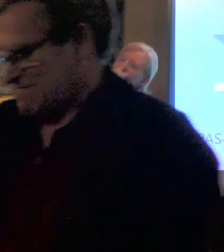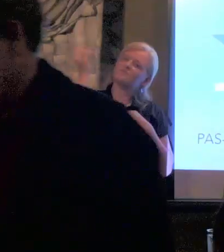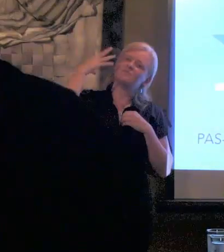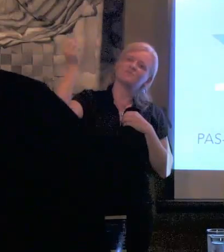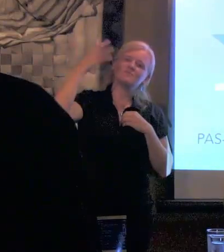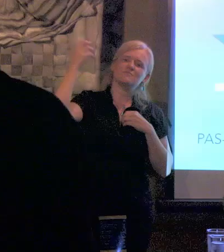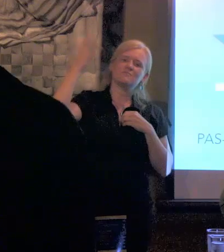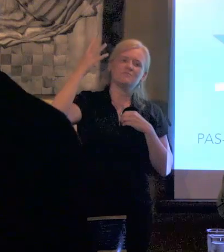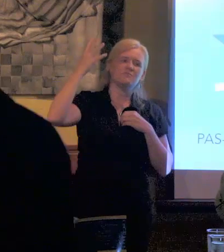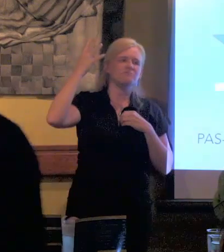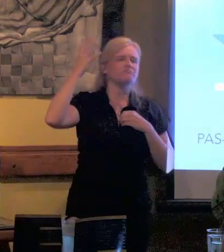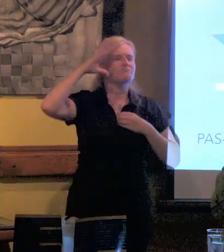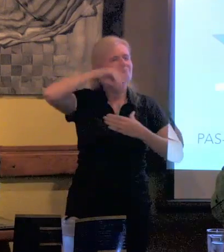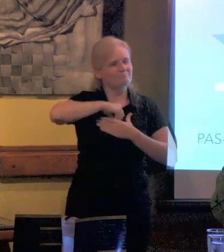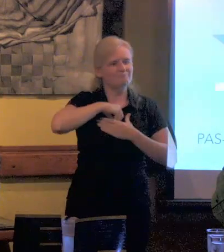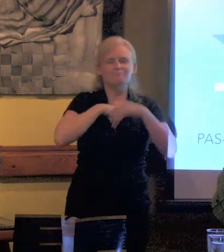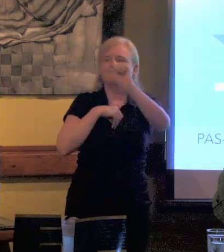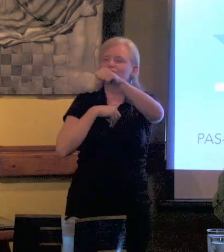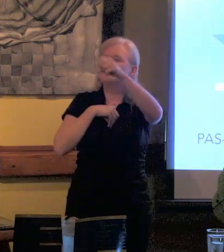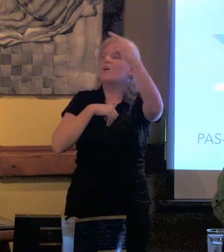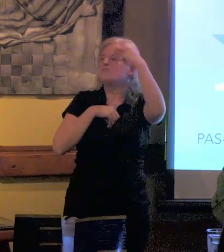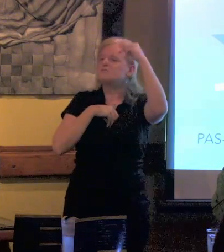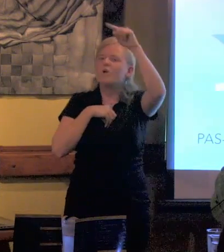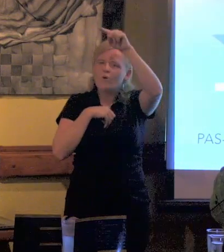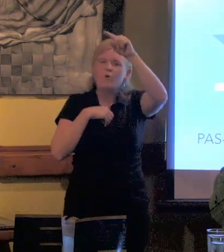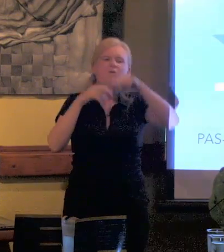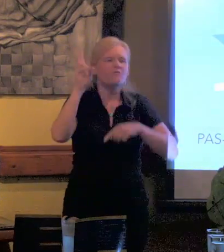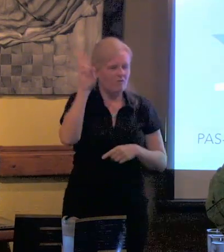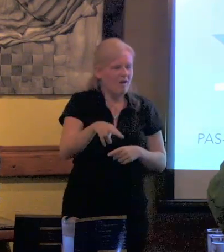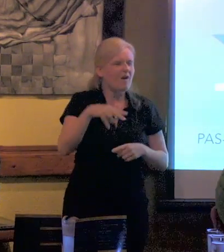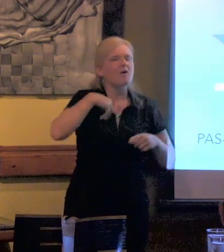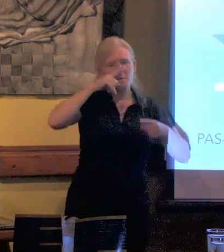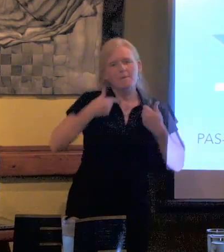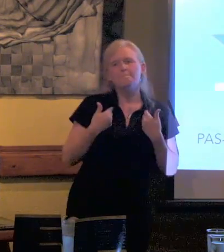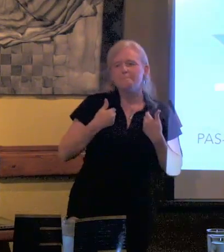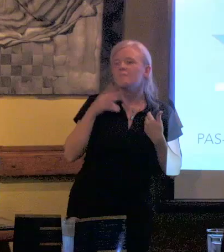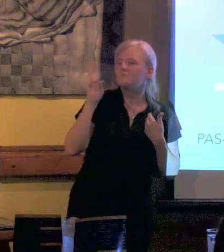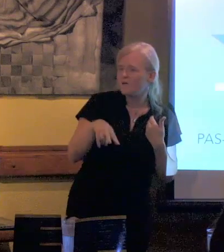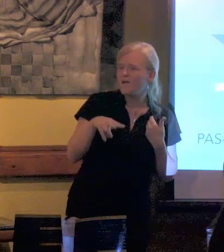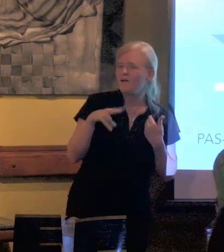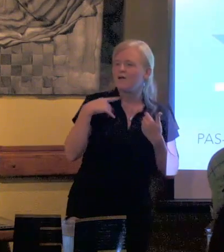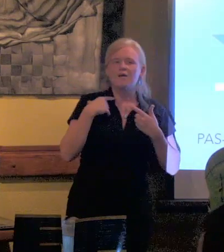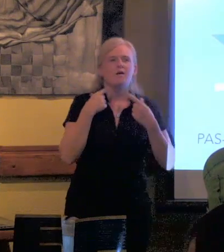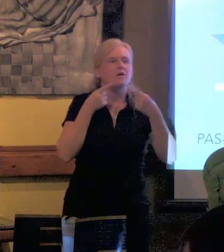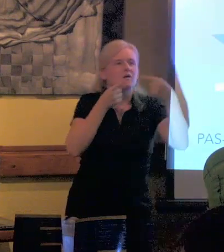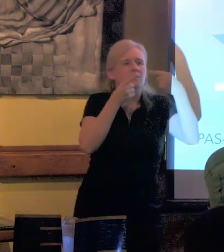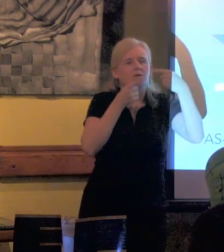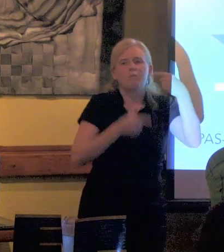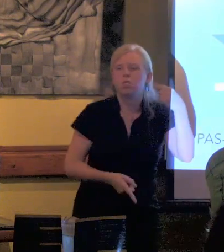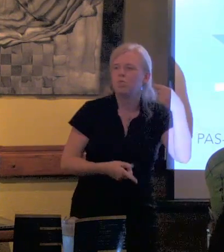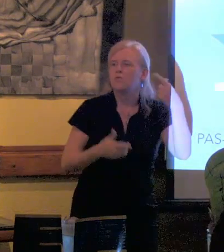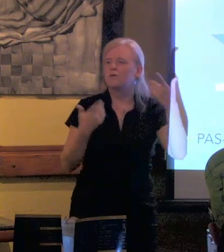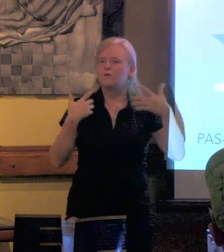une dévalorisation de la personne qui se fait dire finalement tout au long de sa vie, bien, t'es pas capable de faire ça, tu ne peux pas faire ça. Et finalement, cette personne finit par l'intégrer et dire